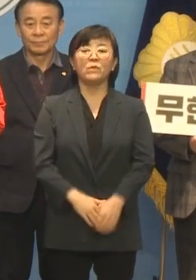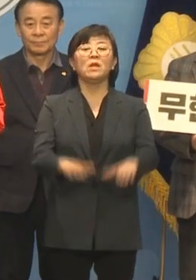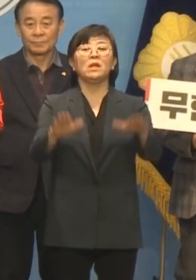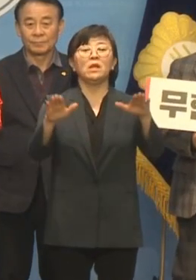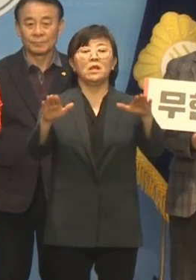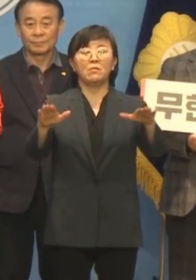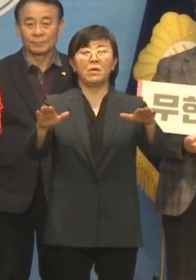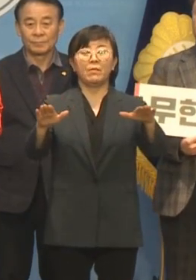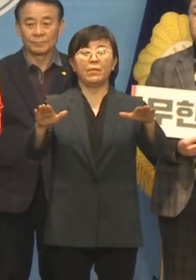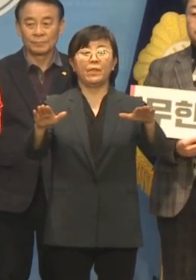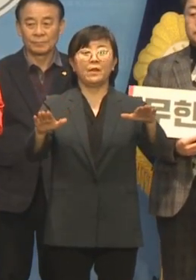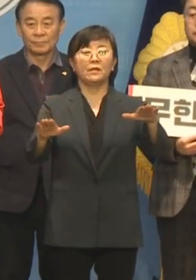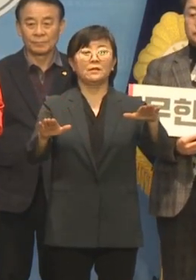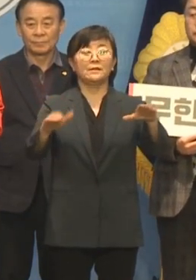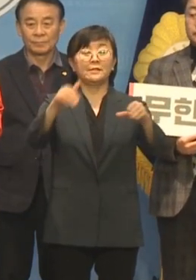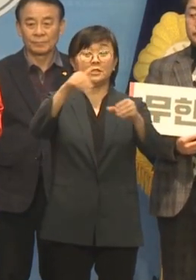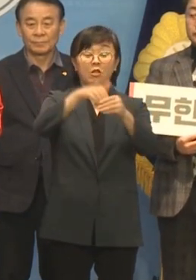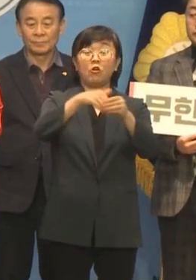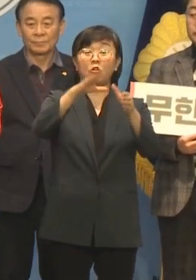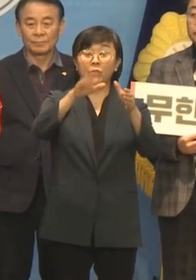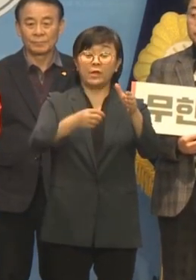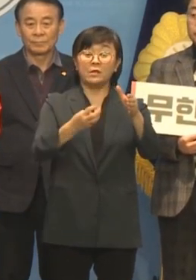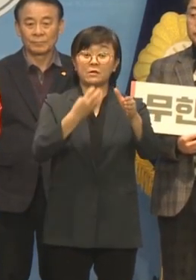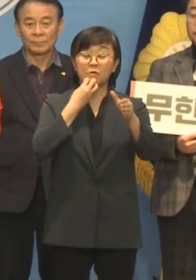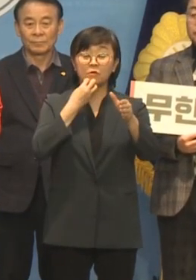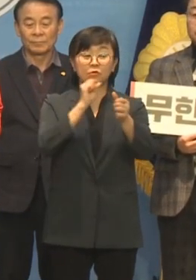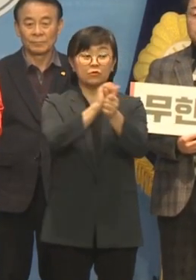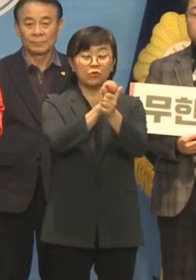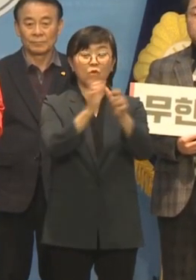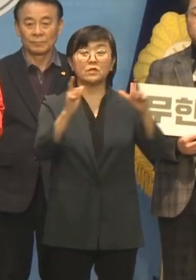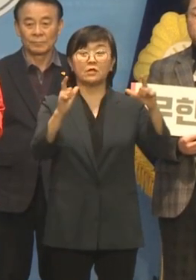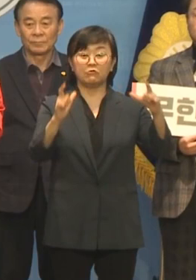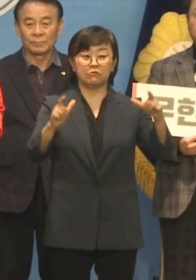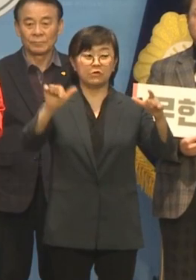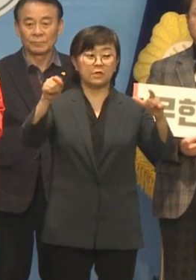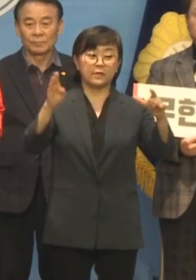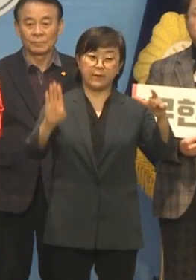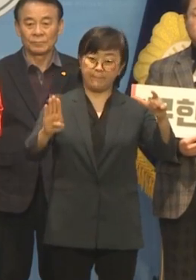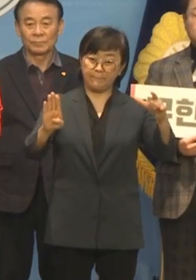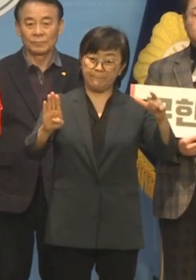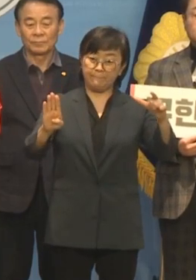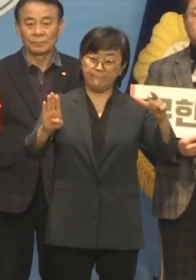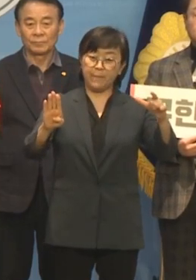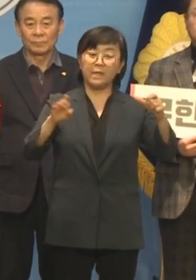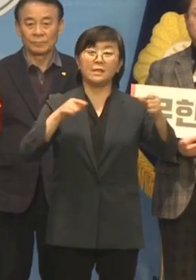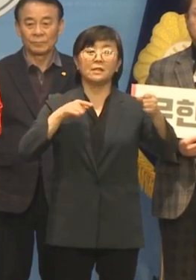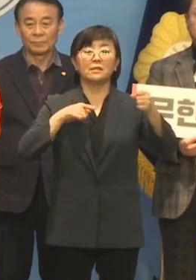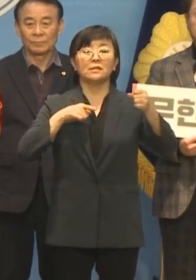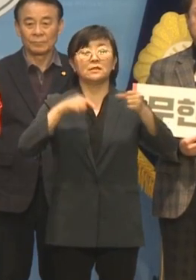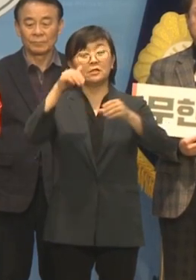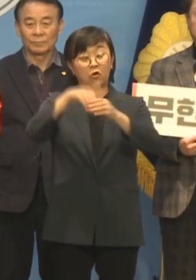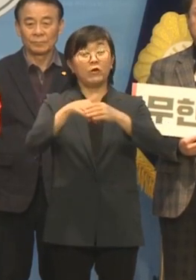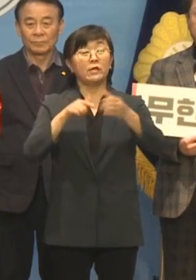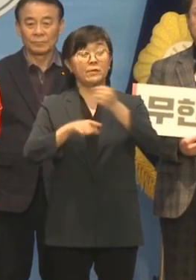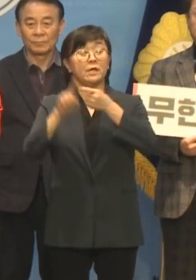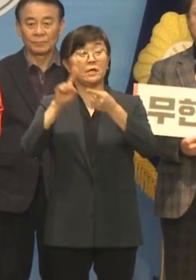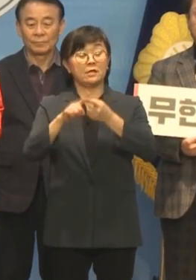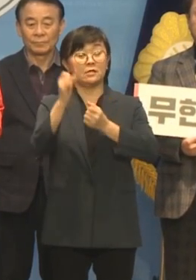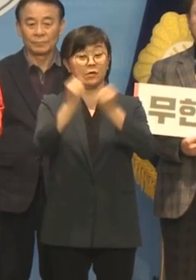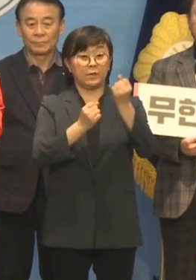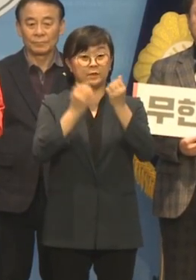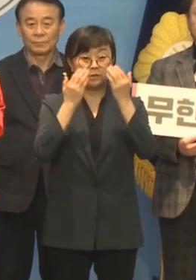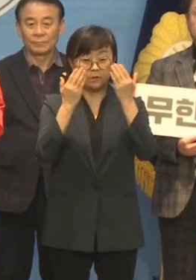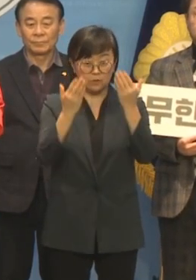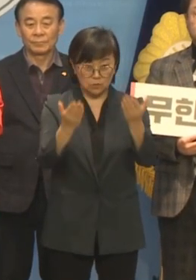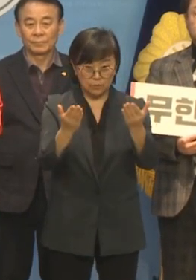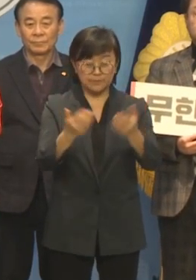이번 총선에서 서울 동작갑의 선거의 의미에 대해서 말씀드리고